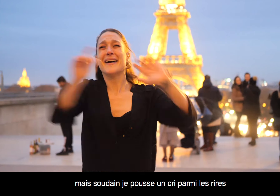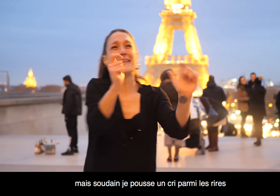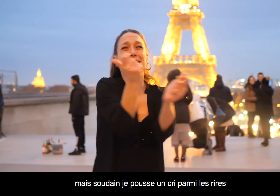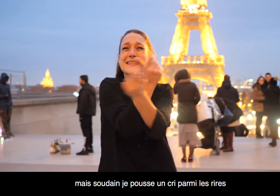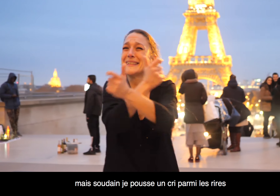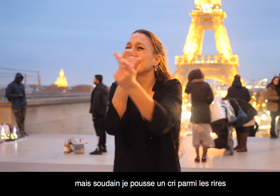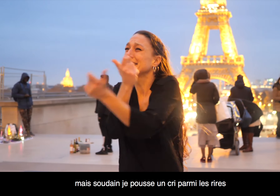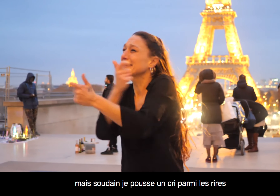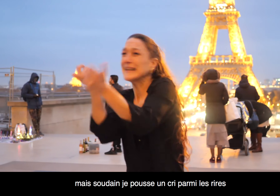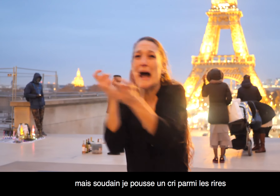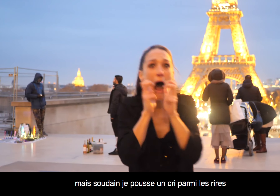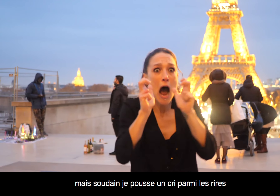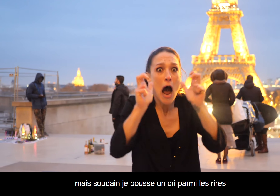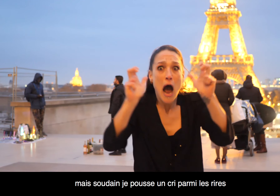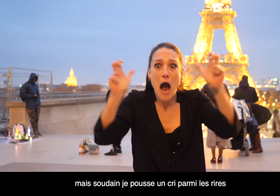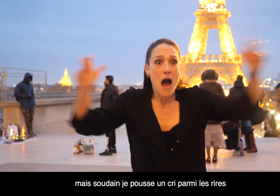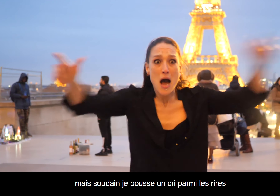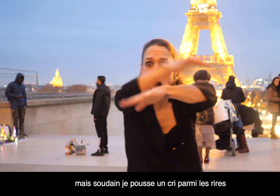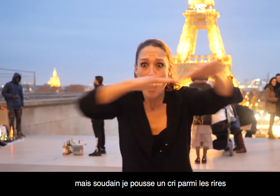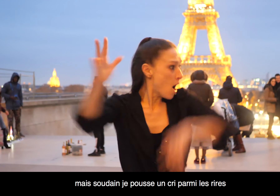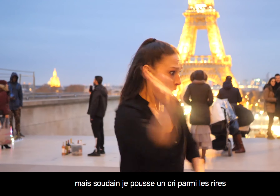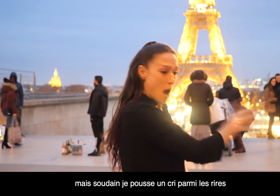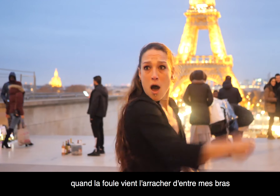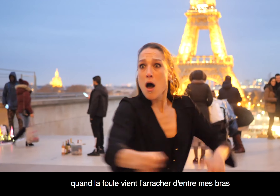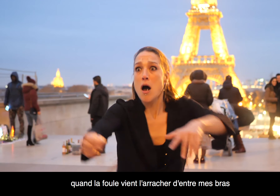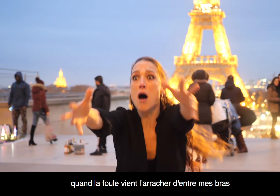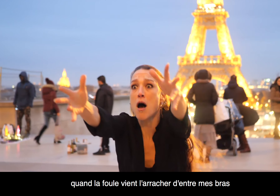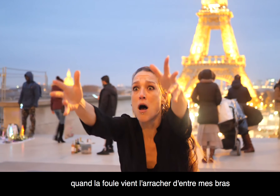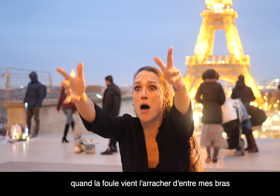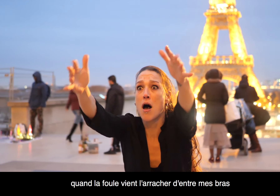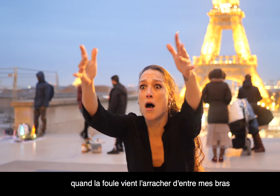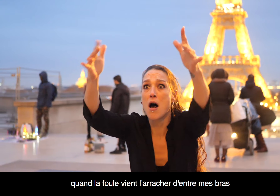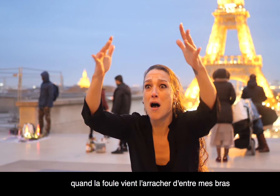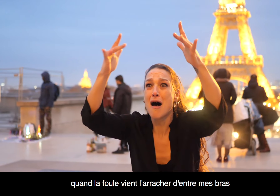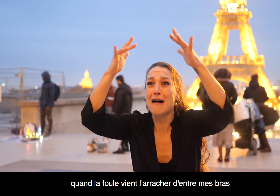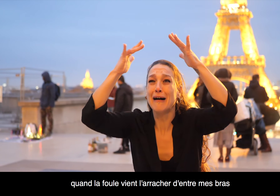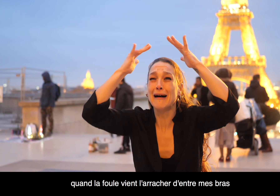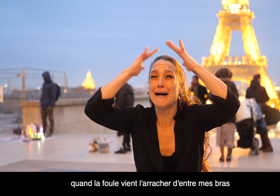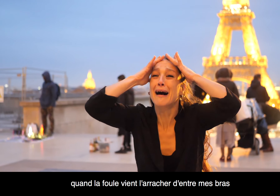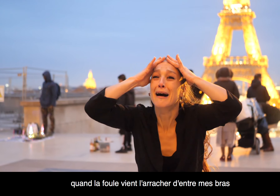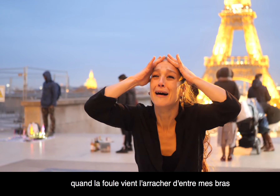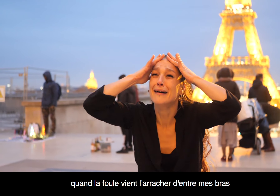soudain, je pousse un cri parmi les rires quand la foule vient l'arracher d'entre mes bras.